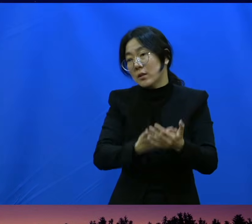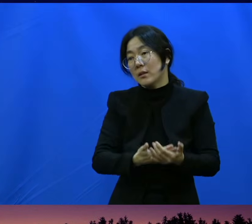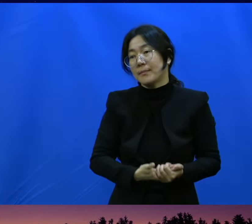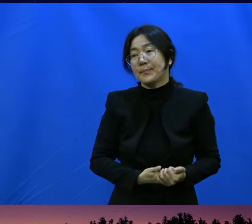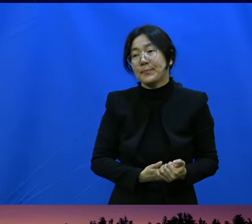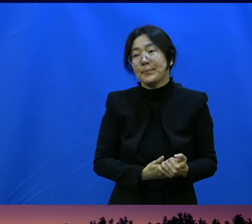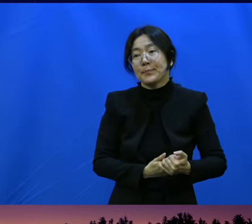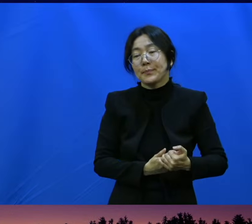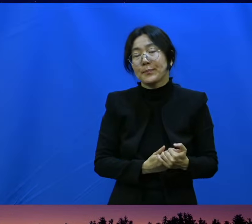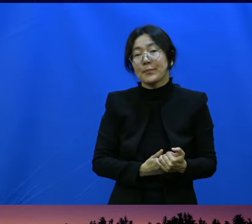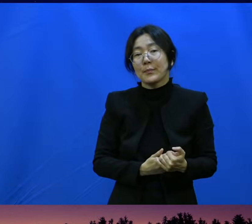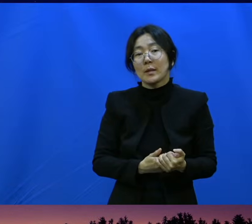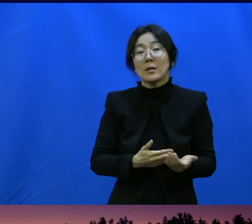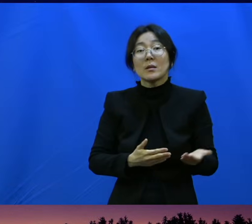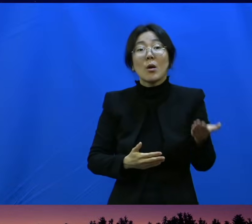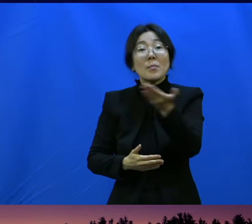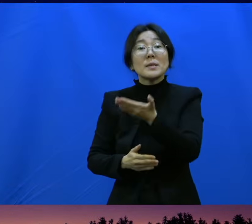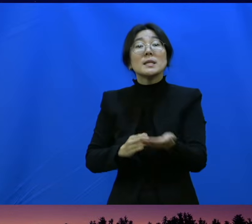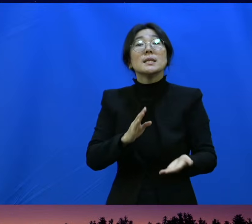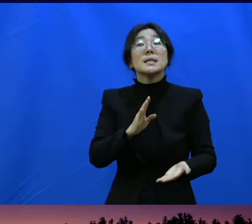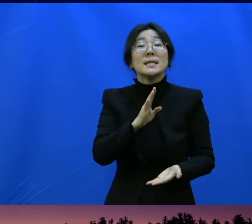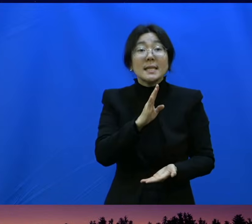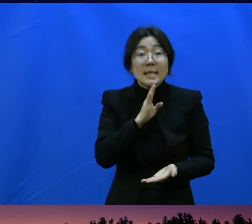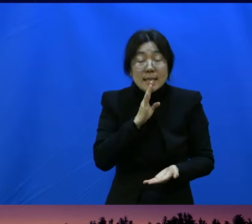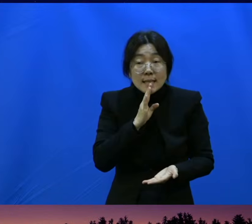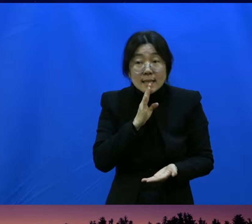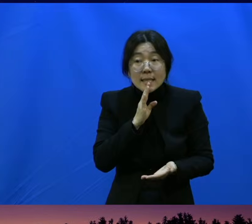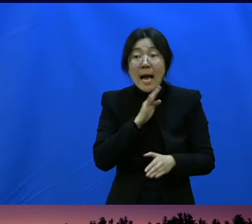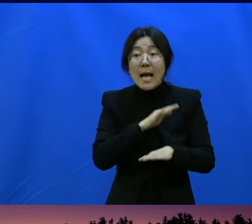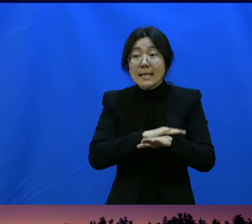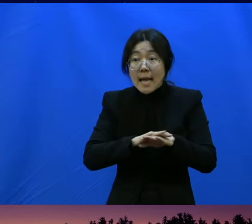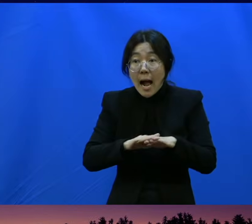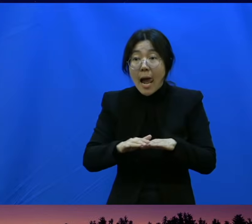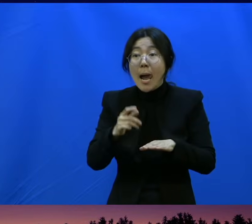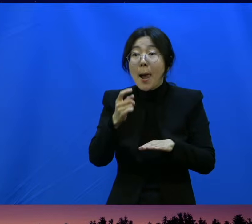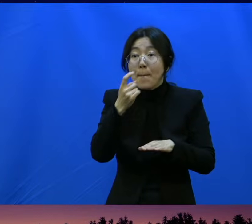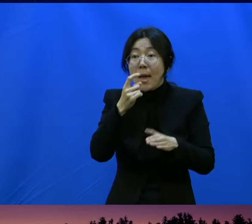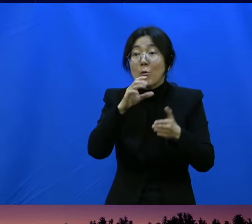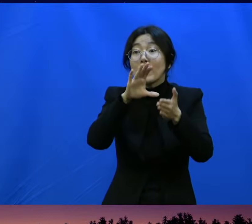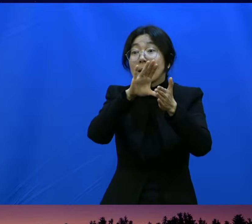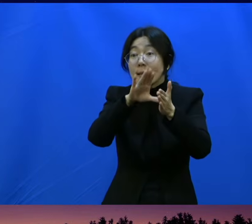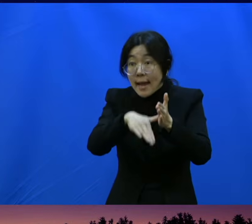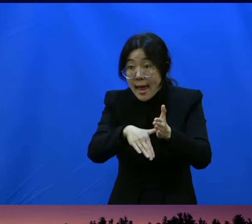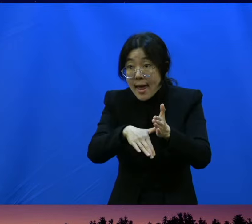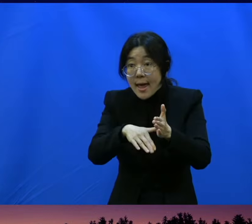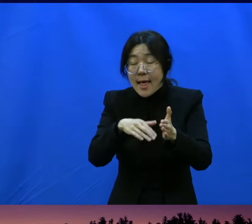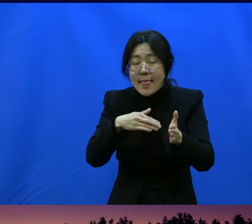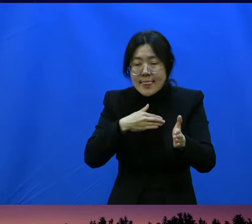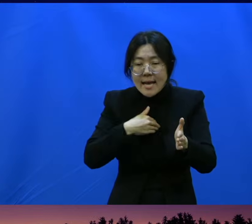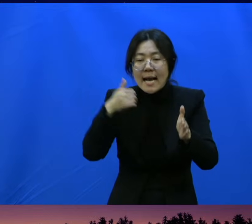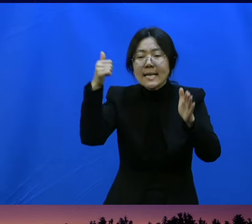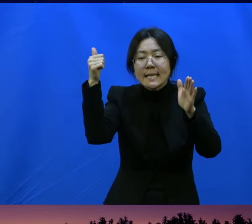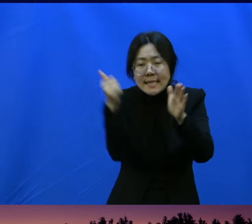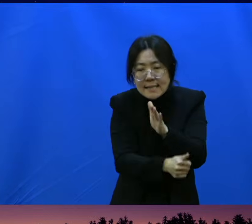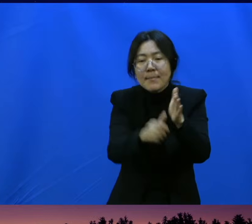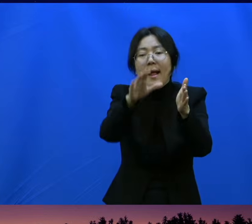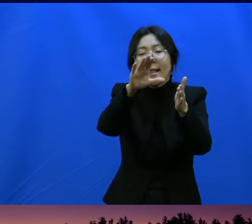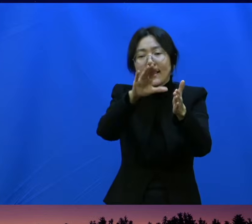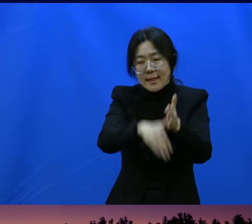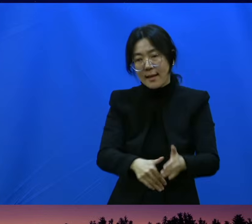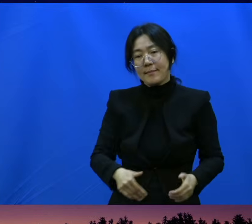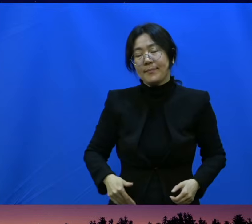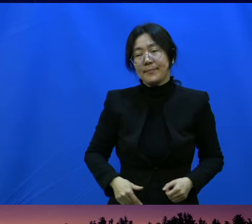할 것은 성공의 순간이 아니에요. 실패할 때 더 많이 배웁니다. 상처를 통해서 배울 게 훨씬 더